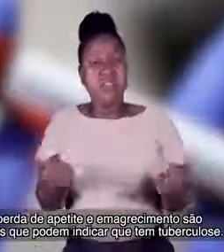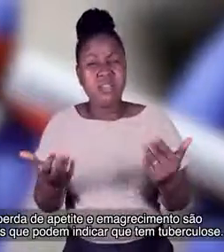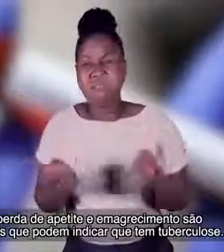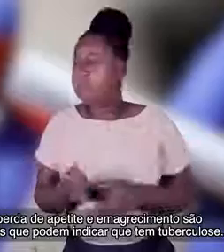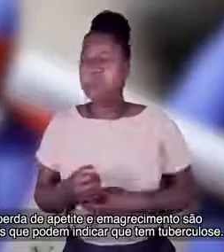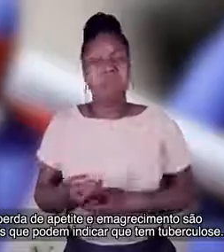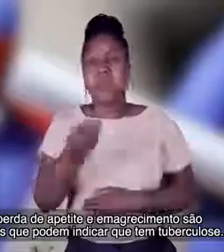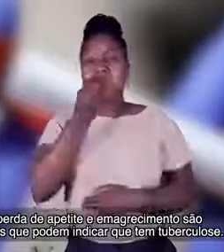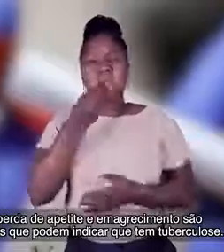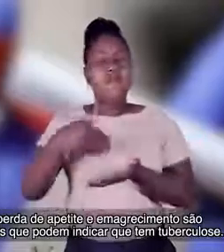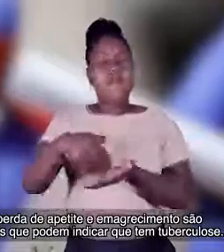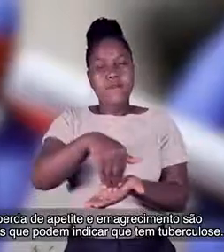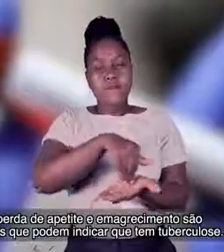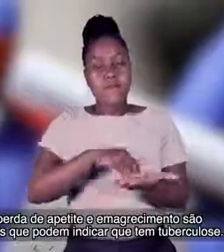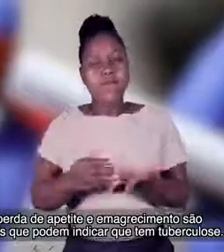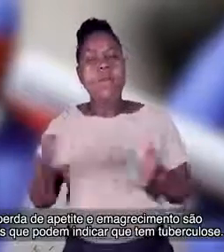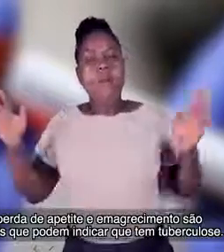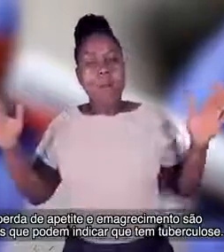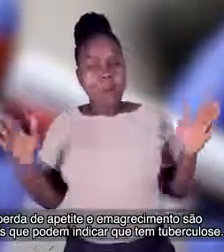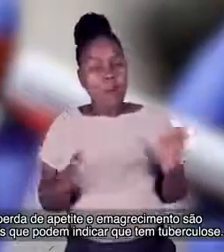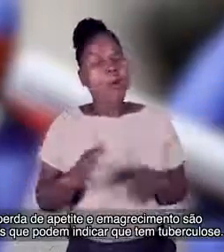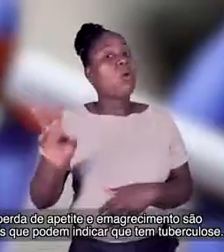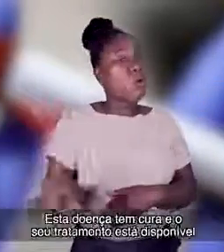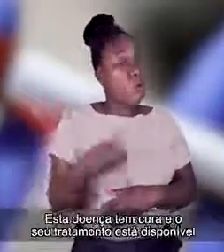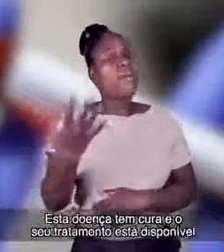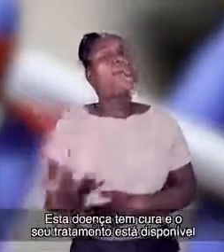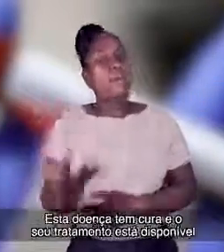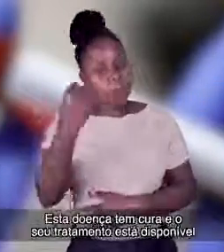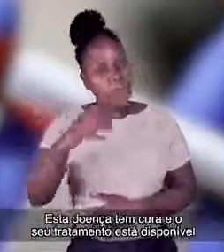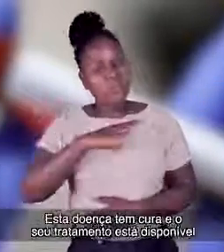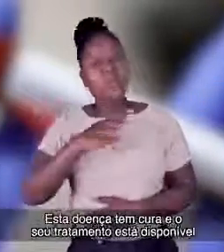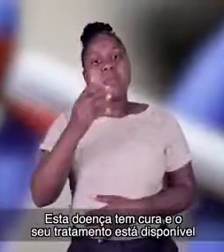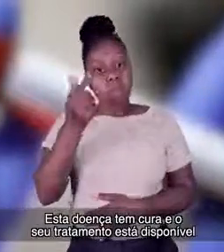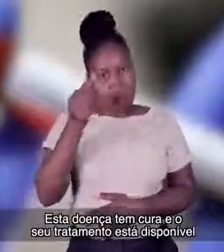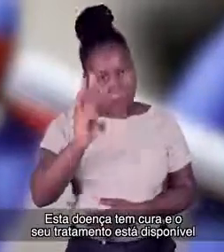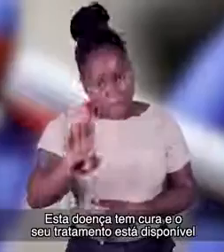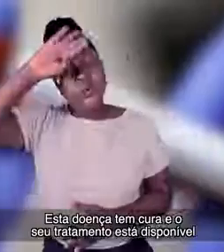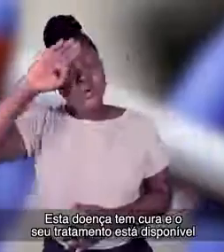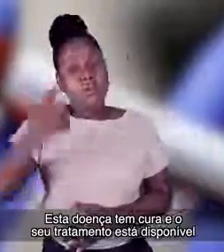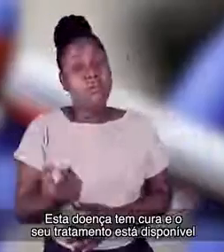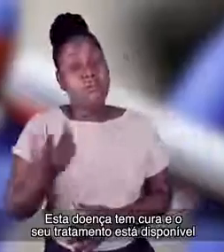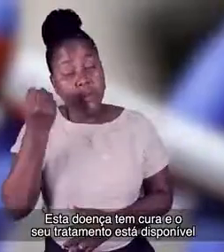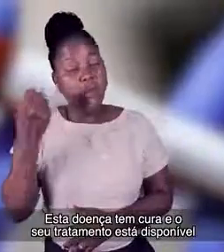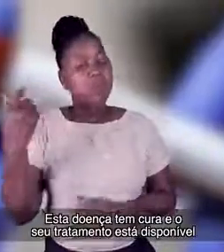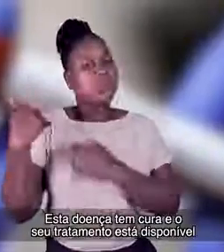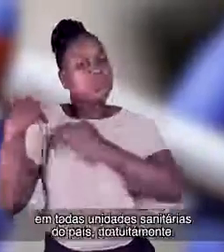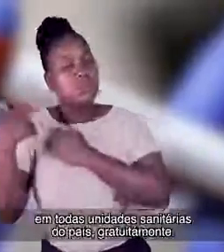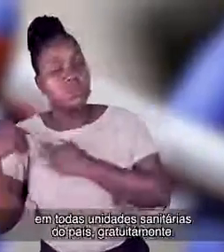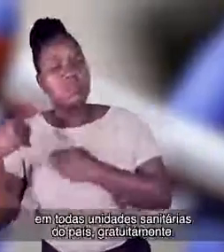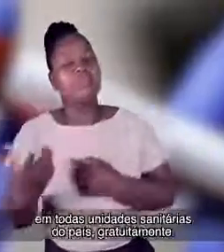que podem indicar que tem tuberculose. Esta doença tem cura e o seu tratamento está disponível em todas as